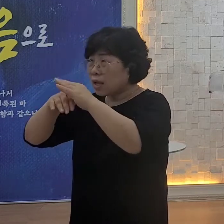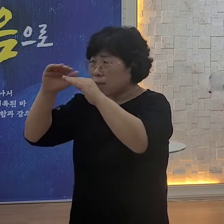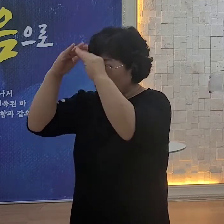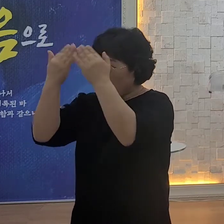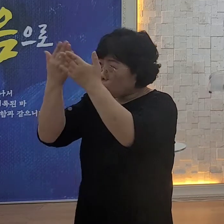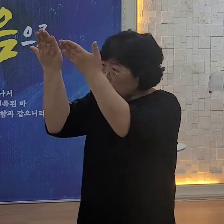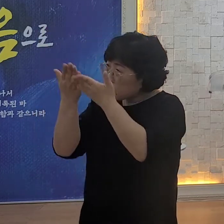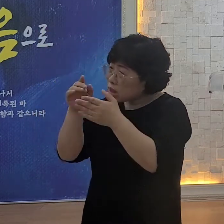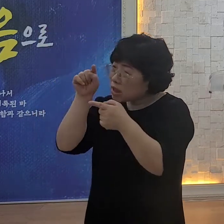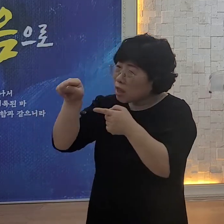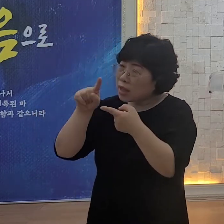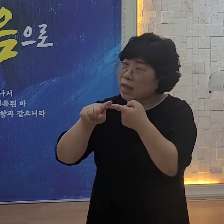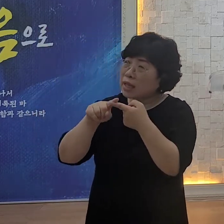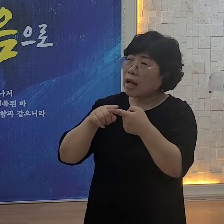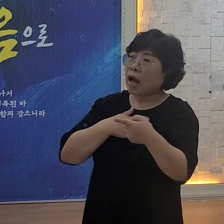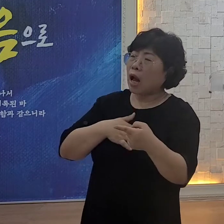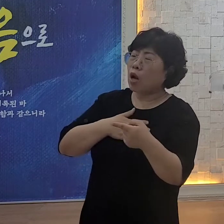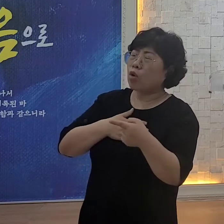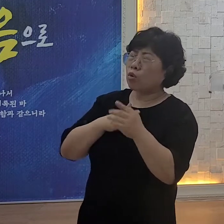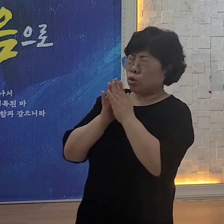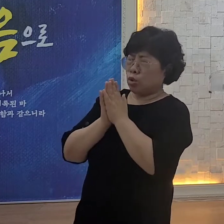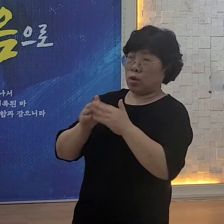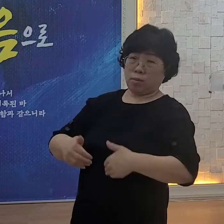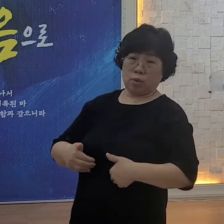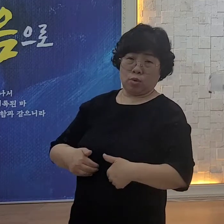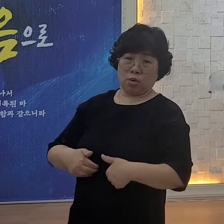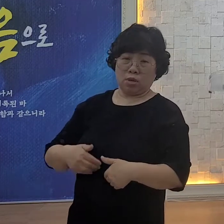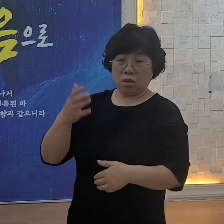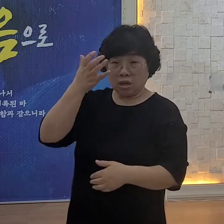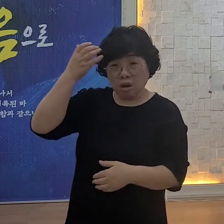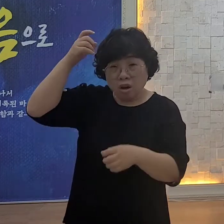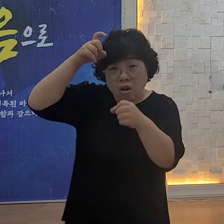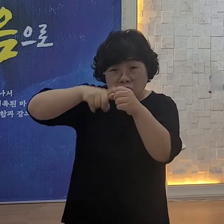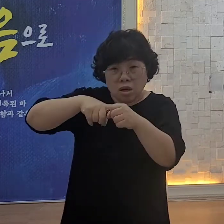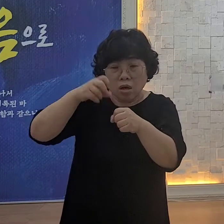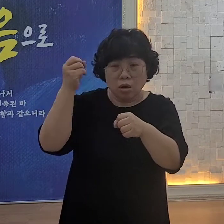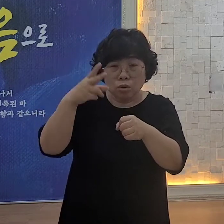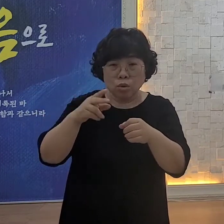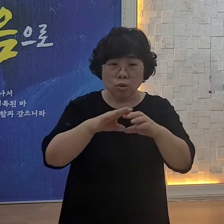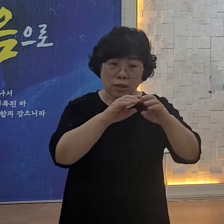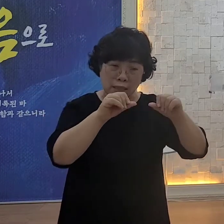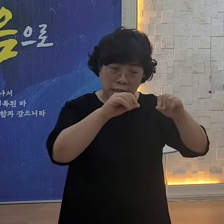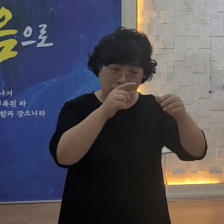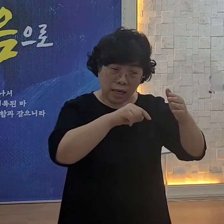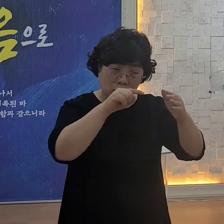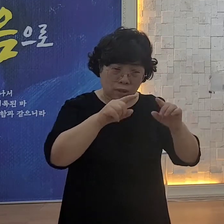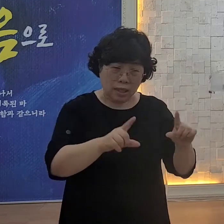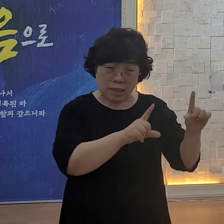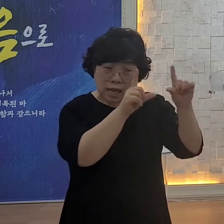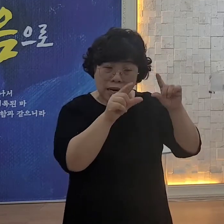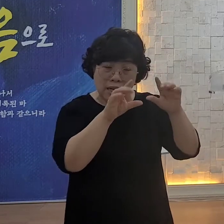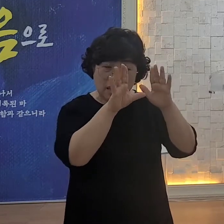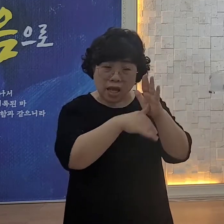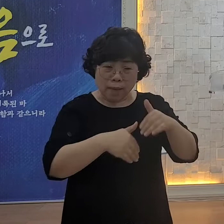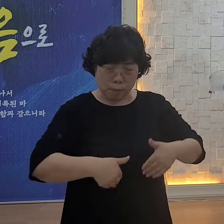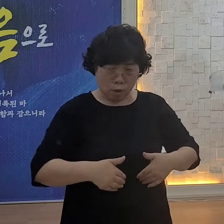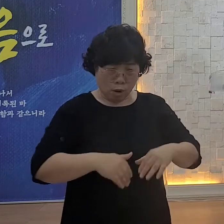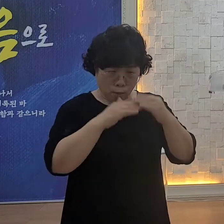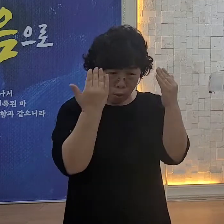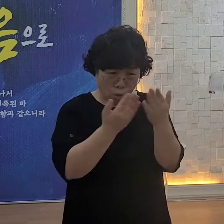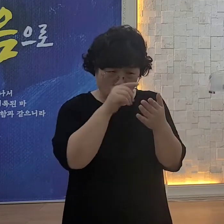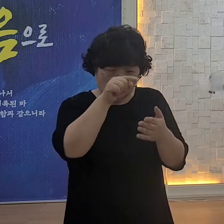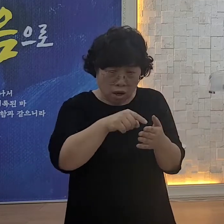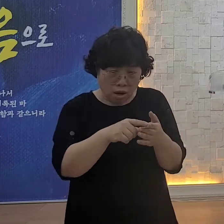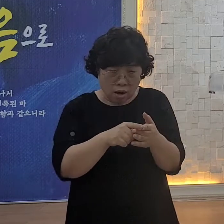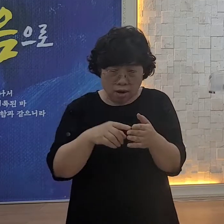성경은 말씀합니다. 여러분 영적인 것은 물론이거니와 우리가 이 땅에서 필요한 살아가면서 필요한 모든 우리가